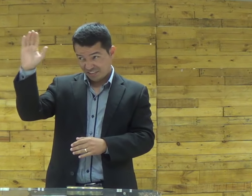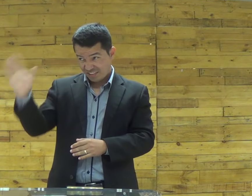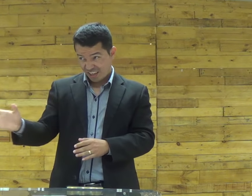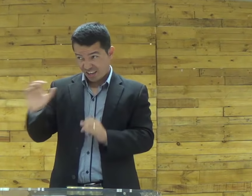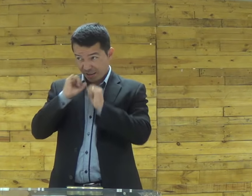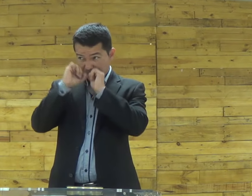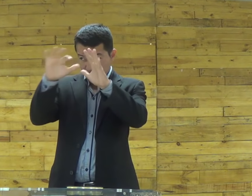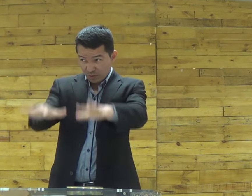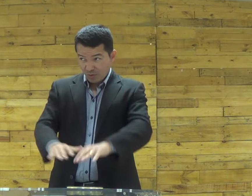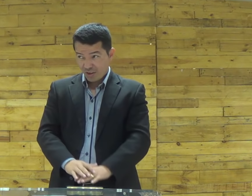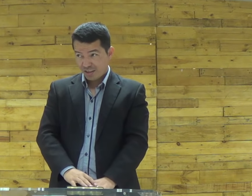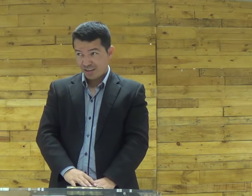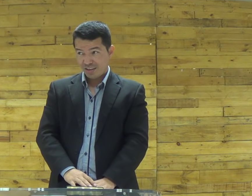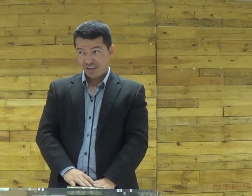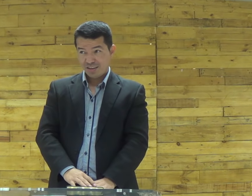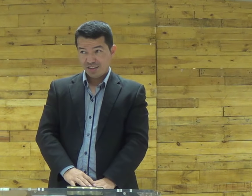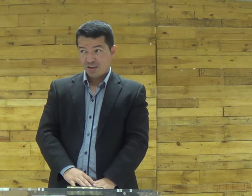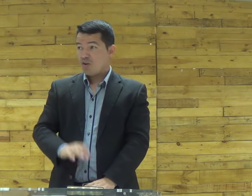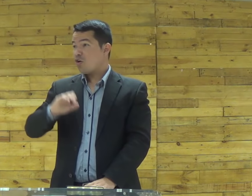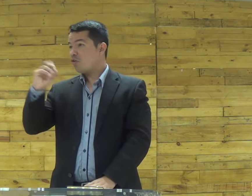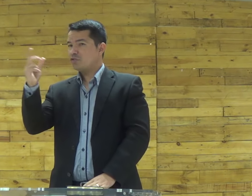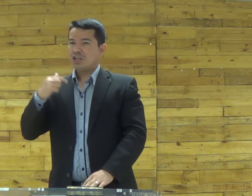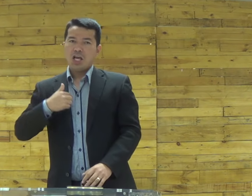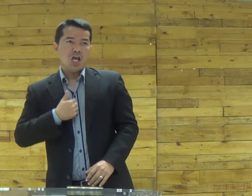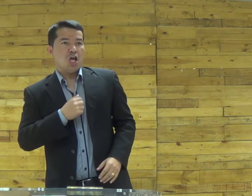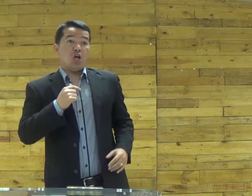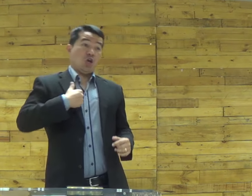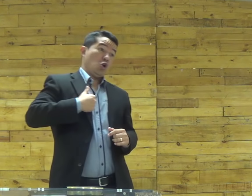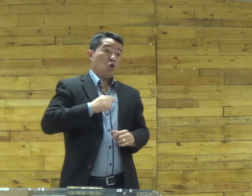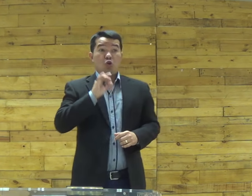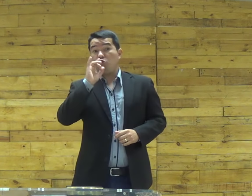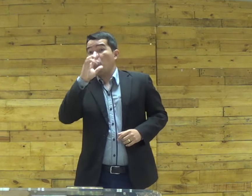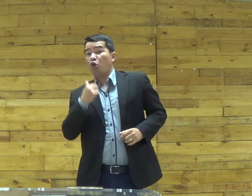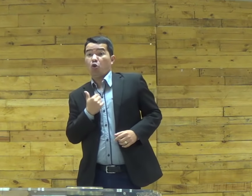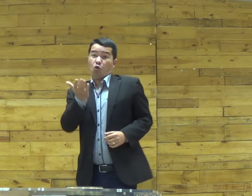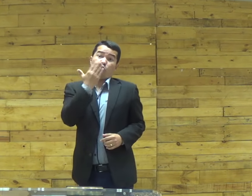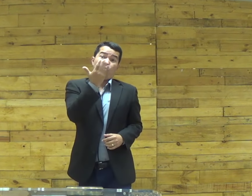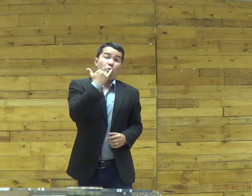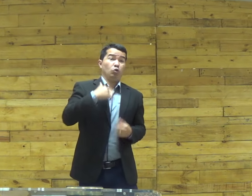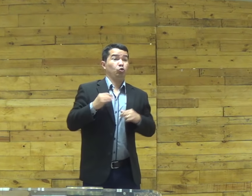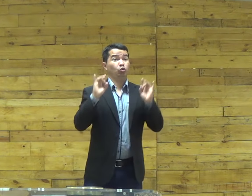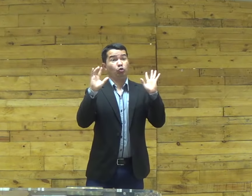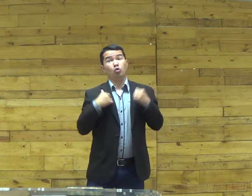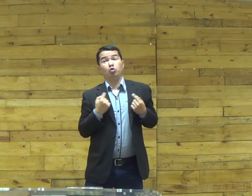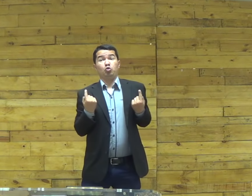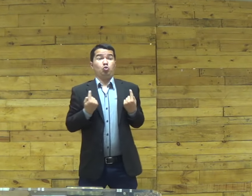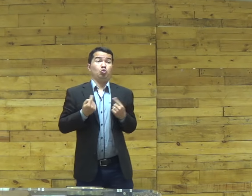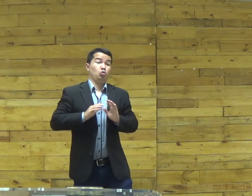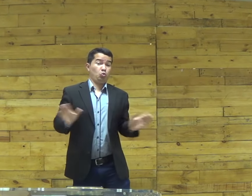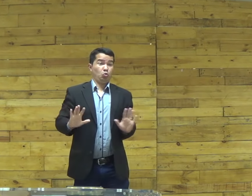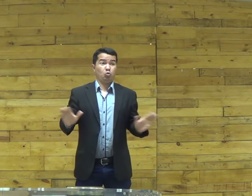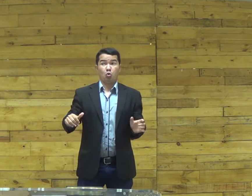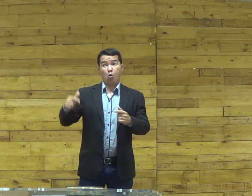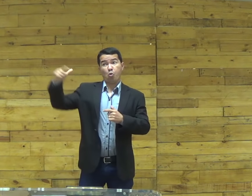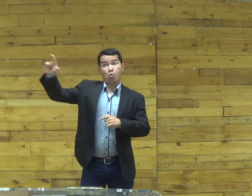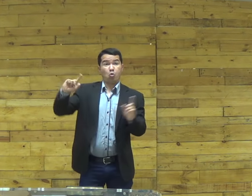hein? Você já tem abençoado outras pessoas? Ah, não, porque eu como eu eu como